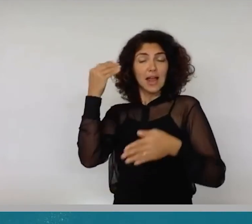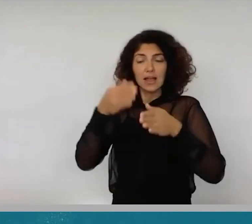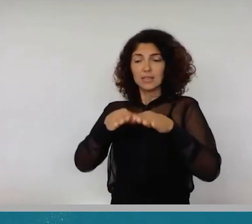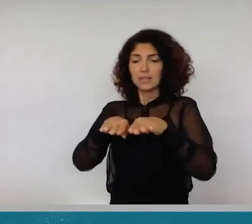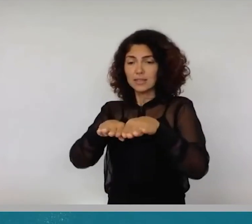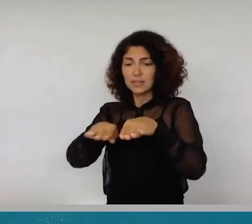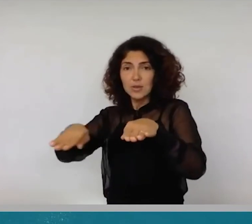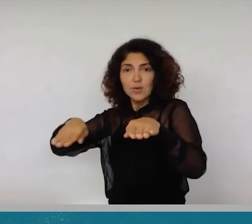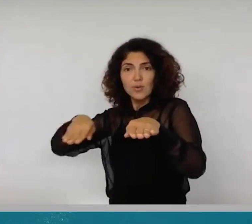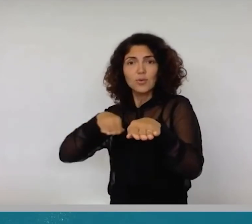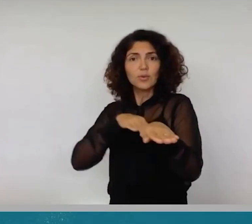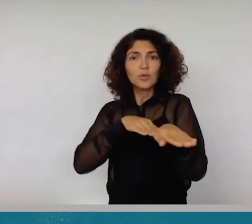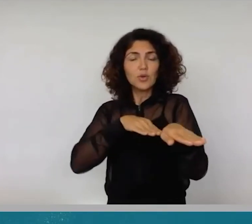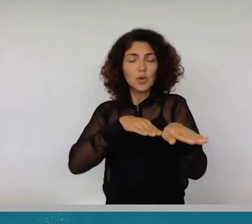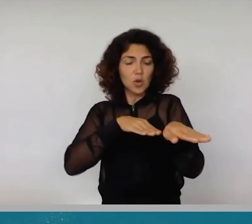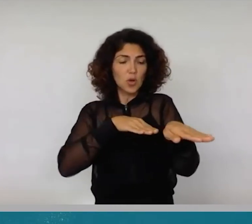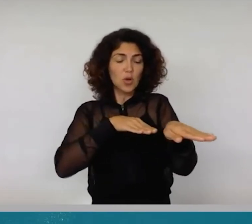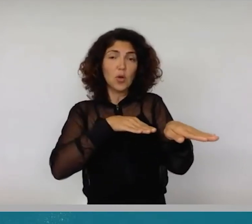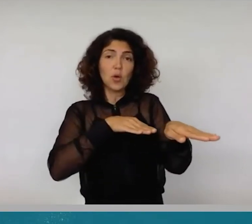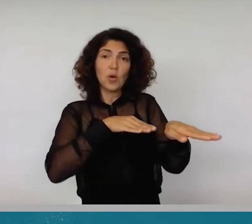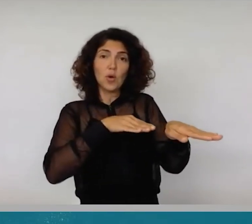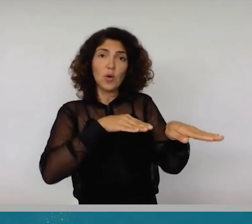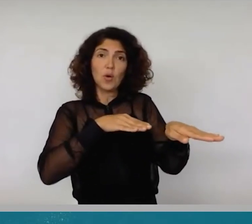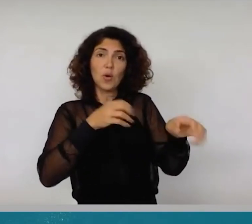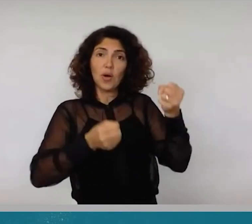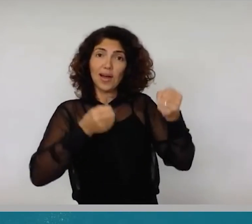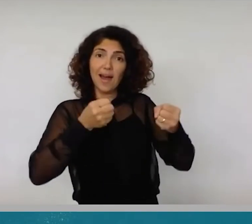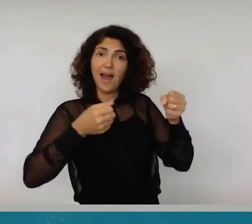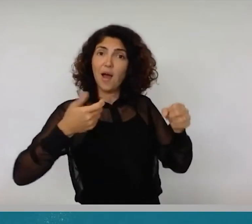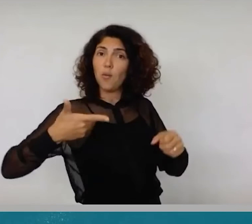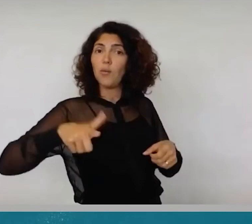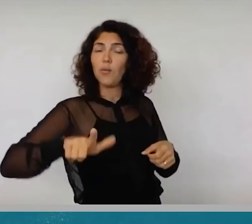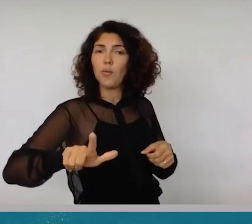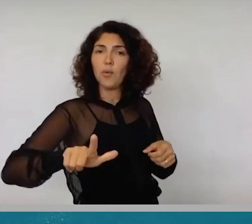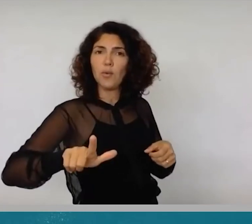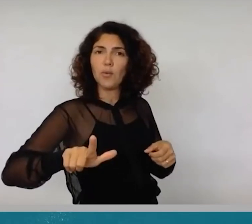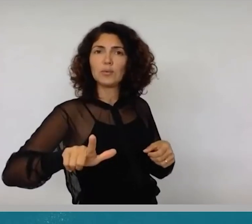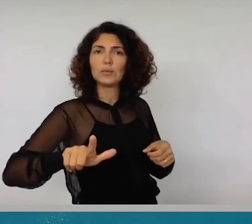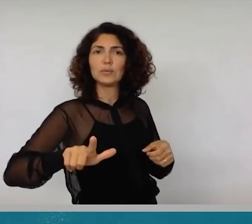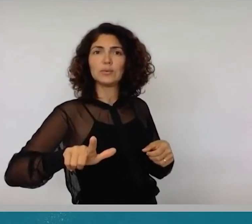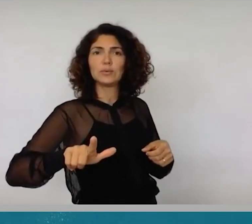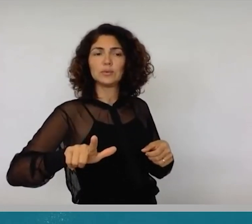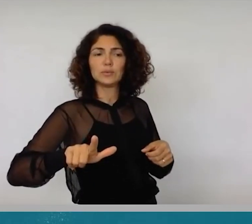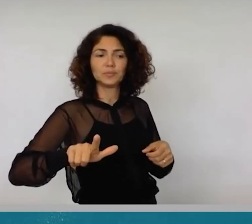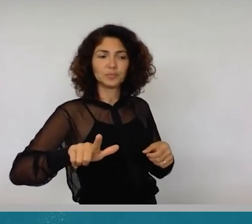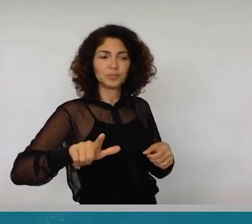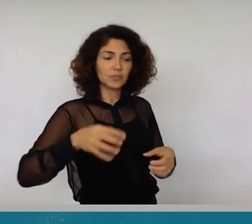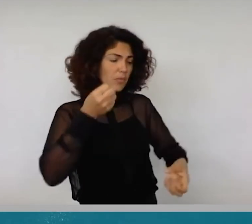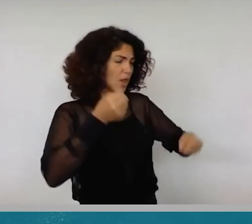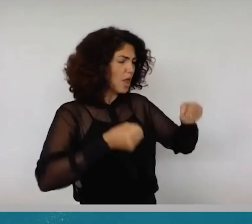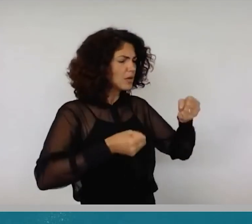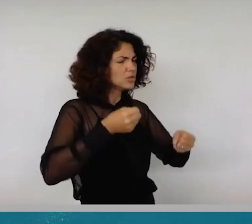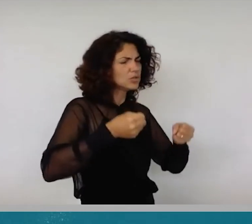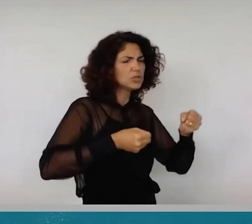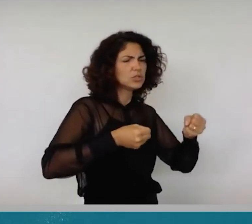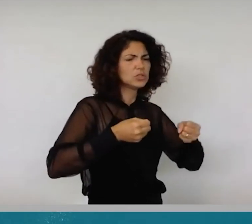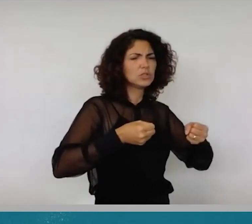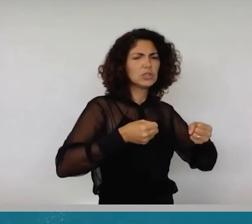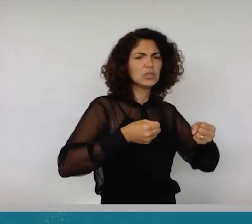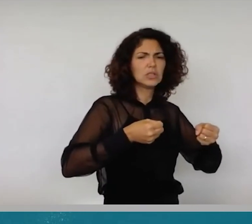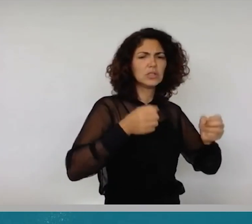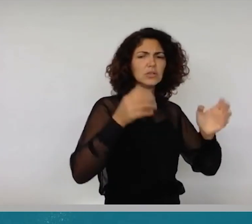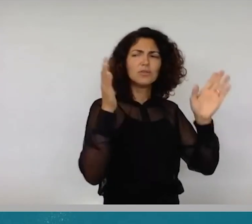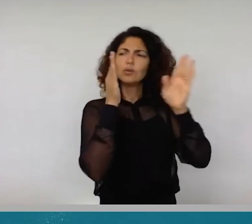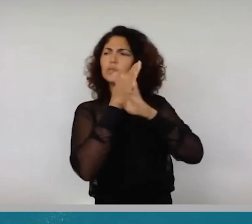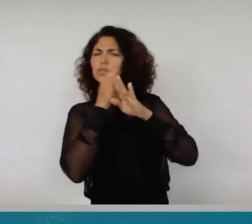estava dirigindo foi pegar um livro no banco de trás. E o Fusca não estava mais que 30